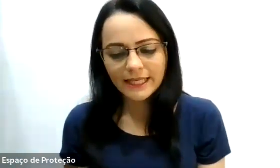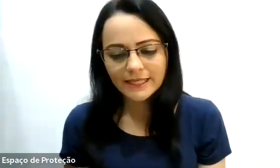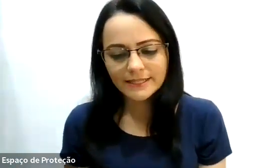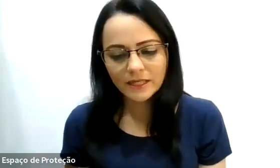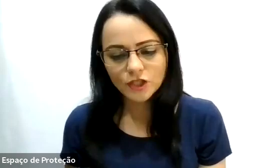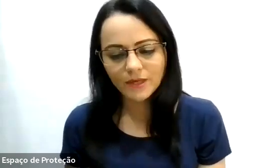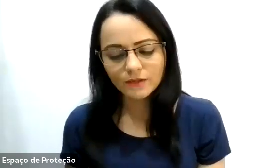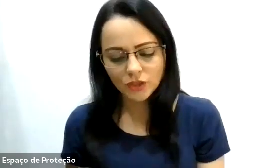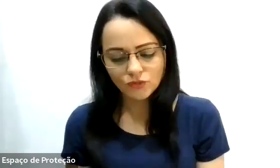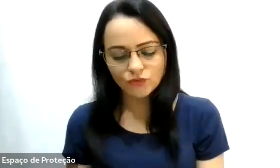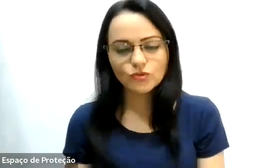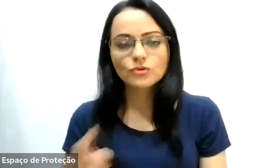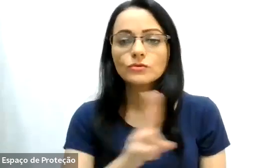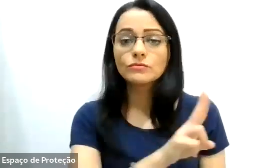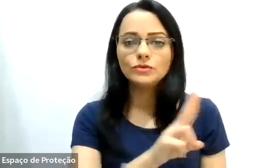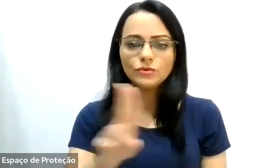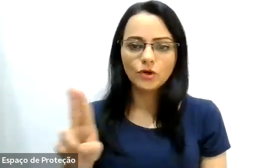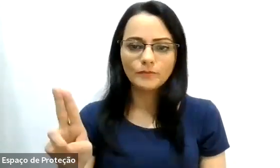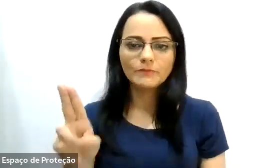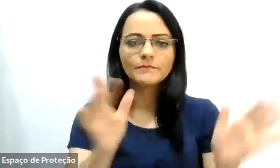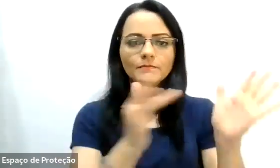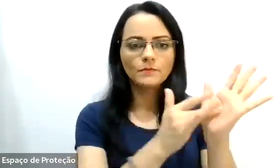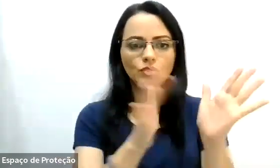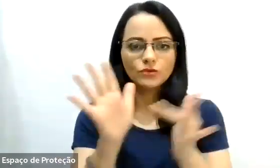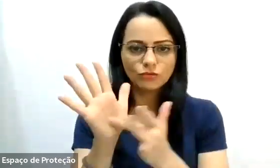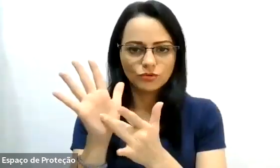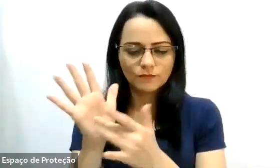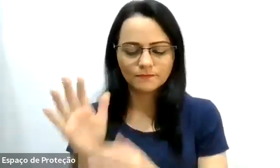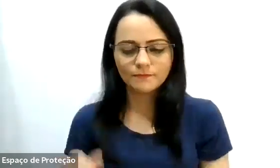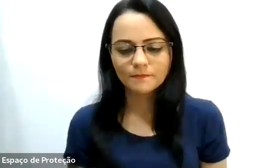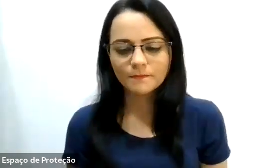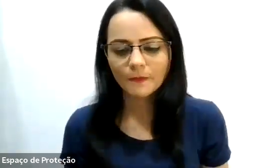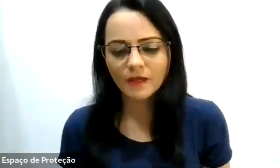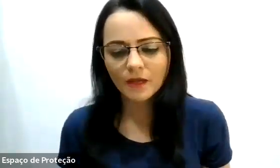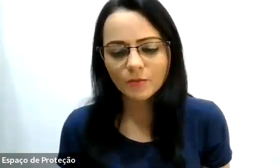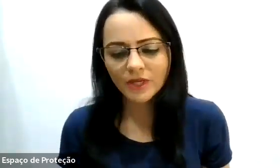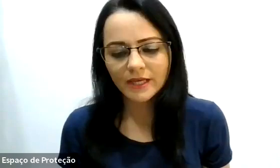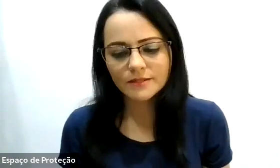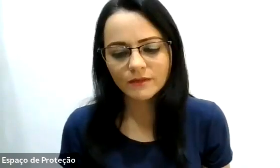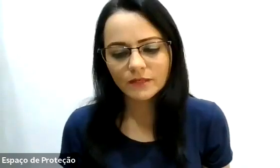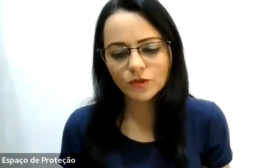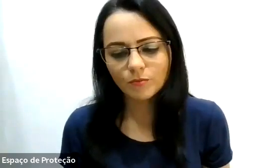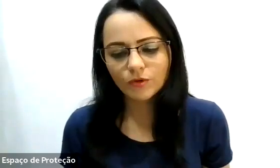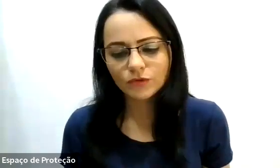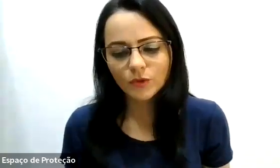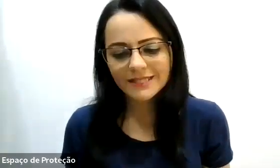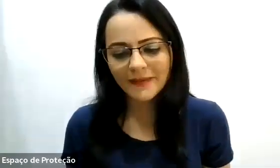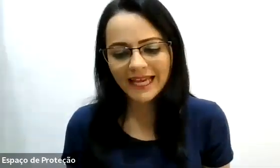Que será chamado Jesus. E o nome, Jesus. Porque ele salvará o seu povo dos